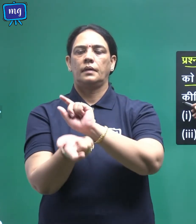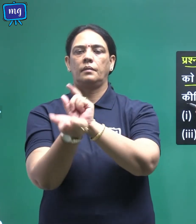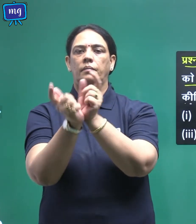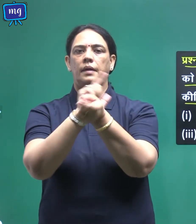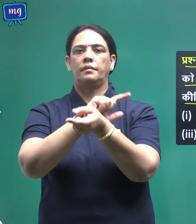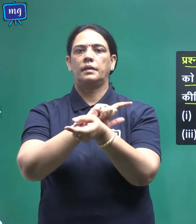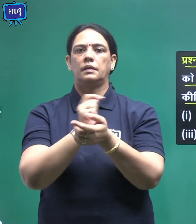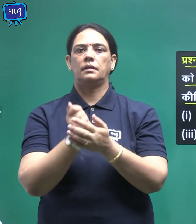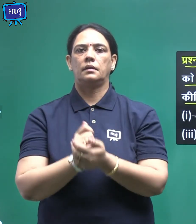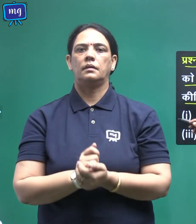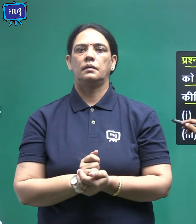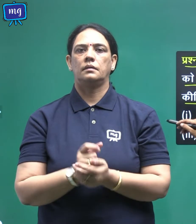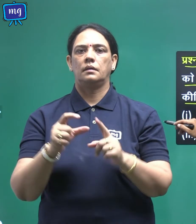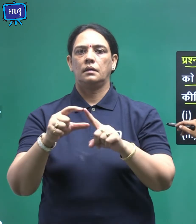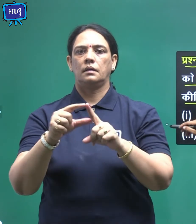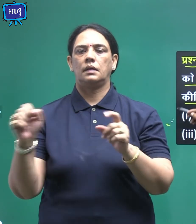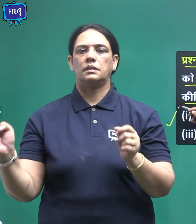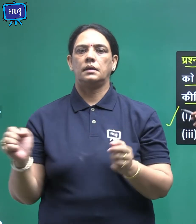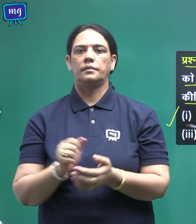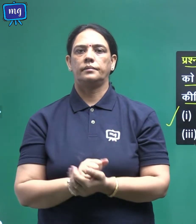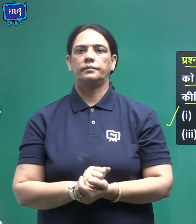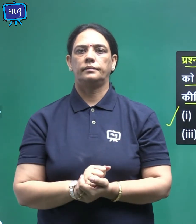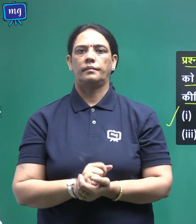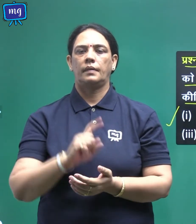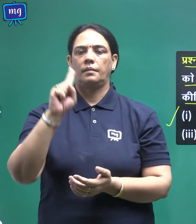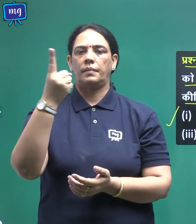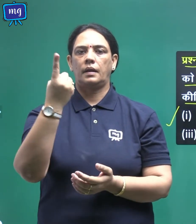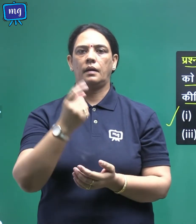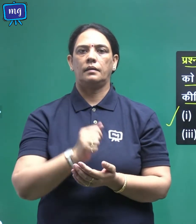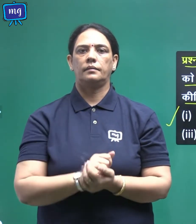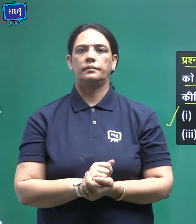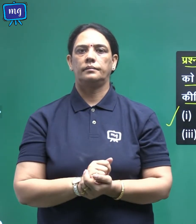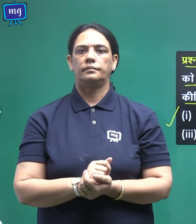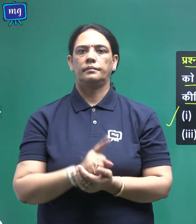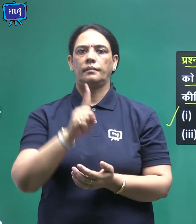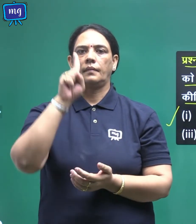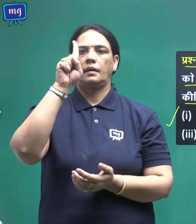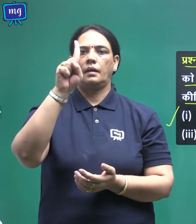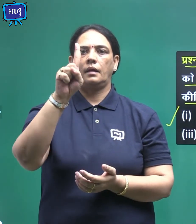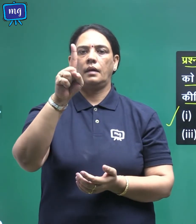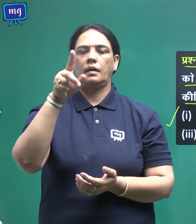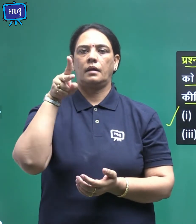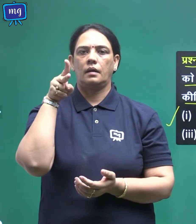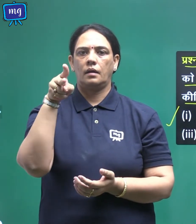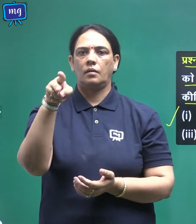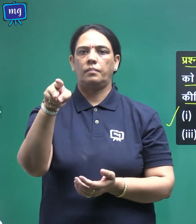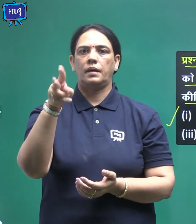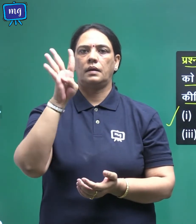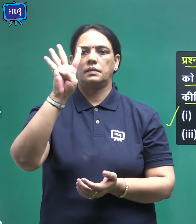परिवर्तित कीजिए। पहला 1:4,